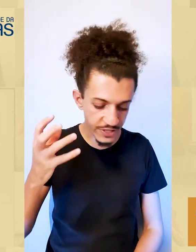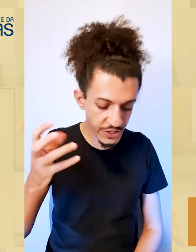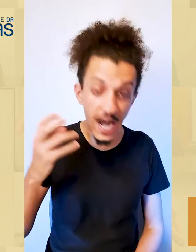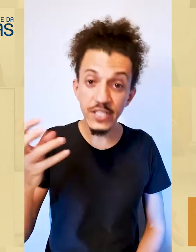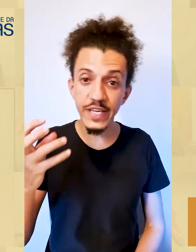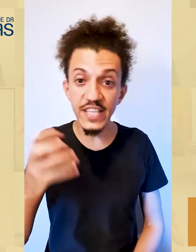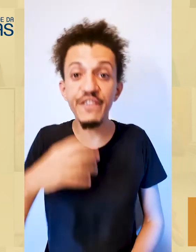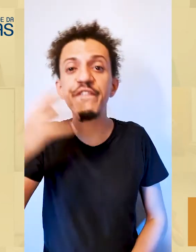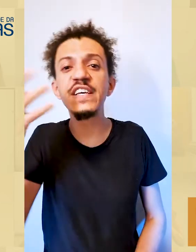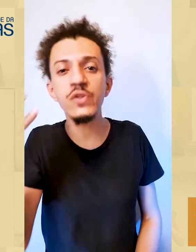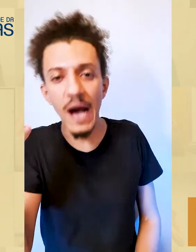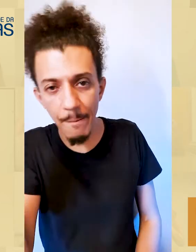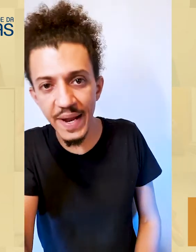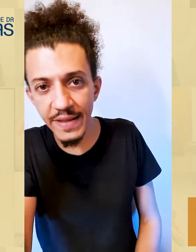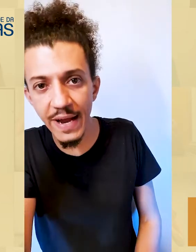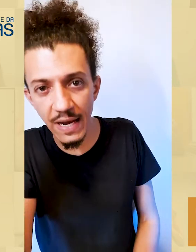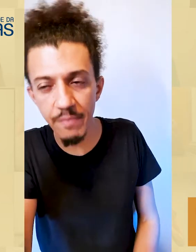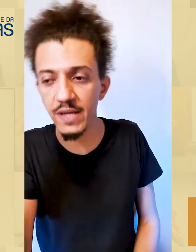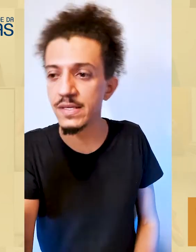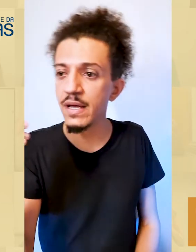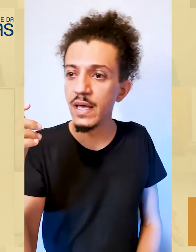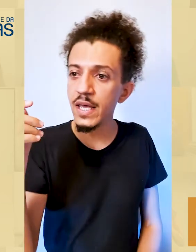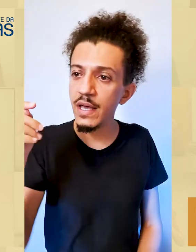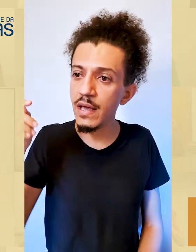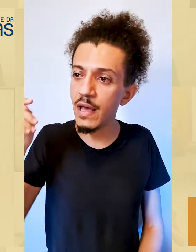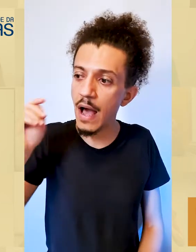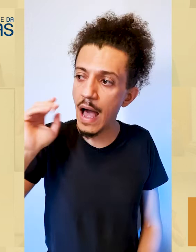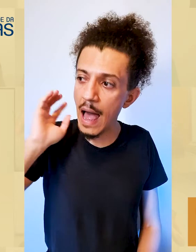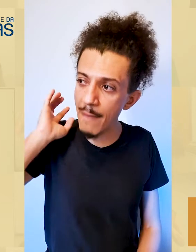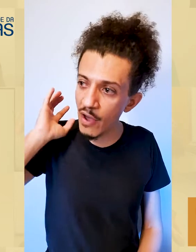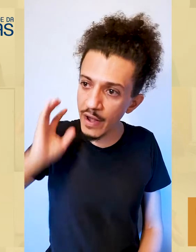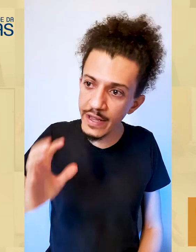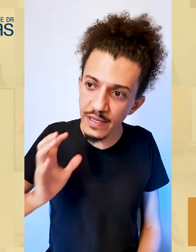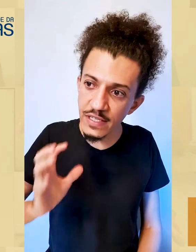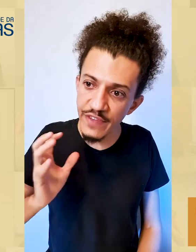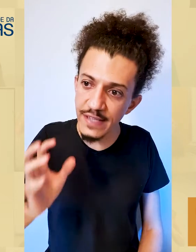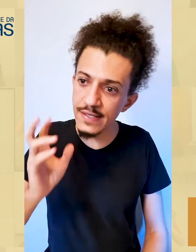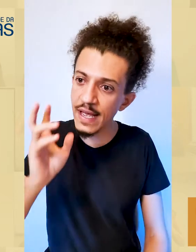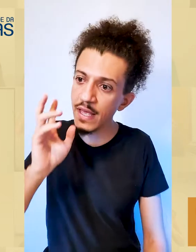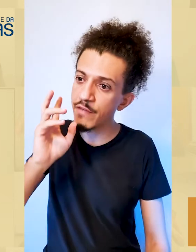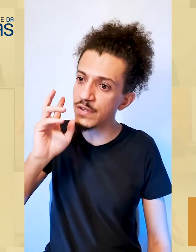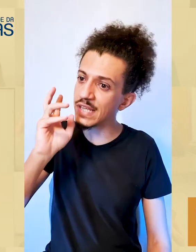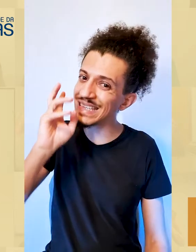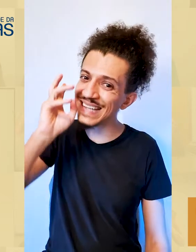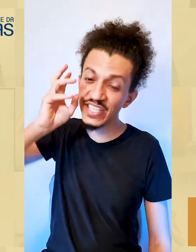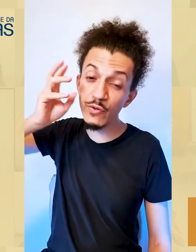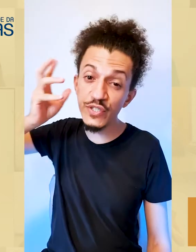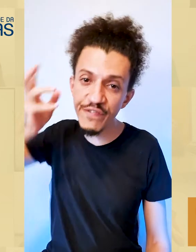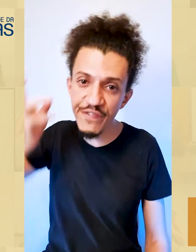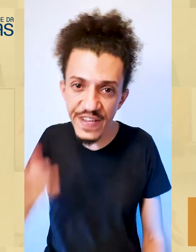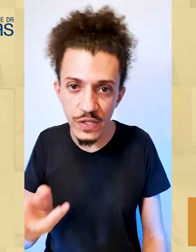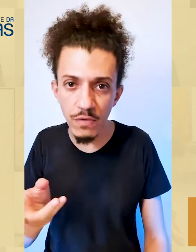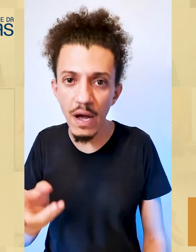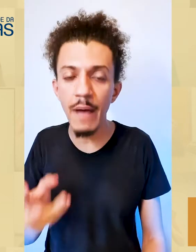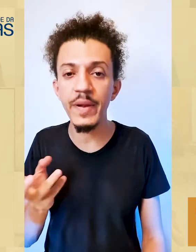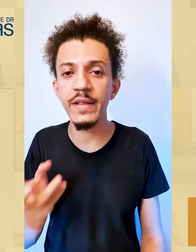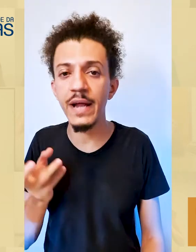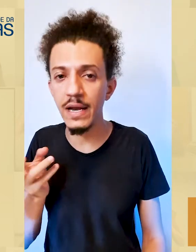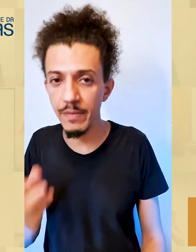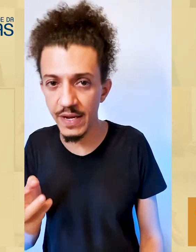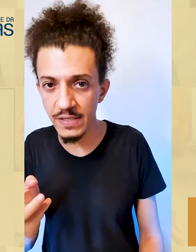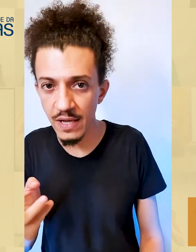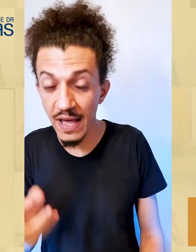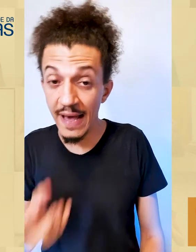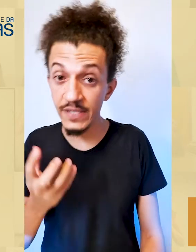muita gente acha que é difícil aprender a Libras. E a maioria das vezes em que você está achando difícil aprender